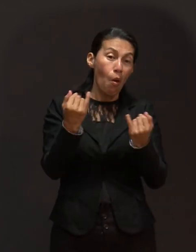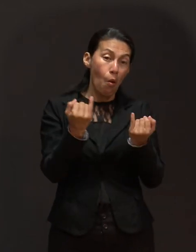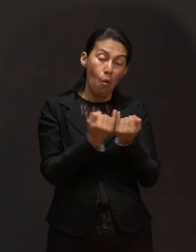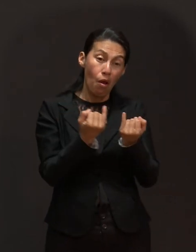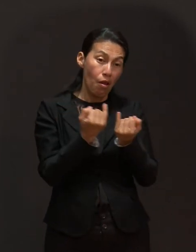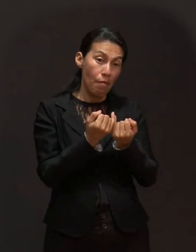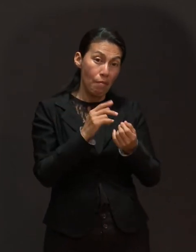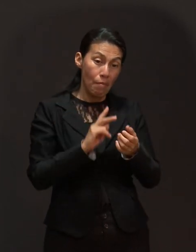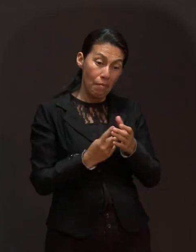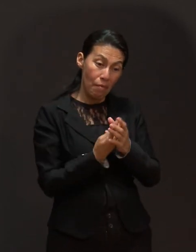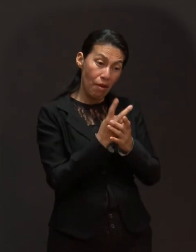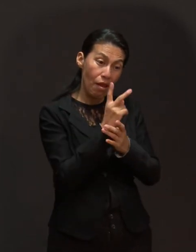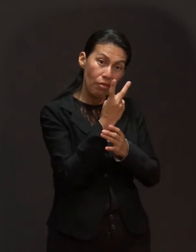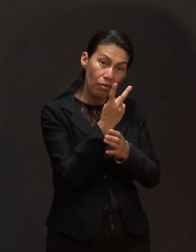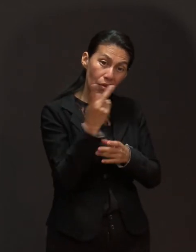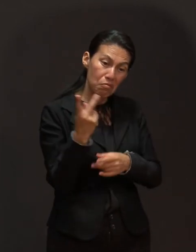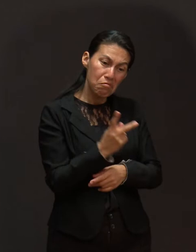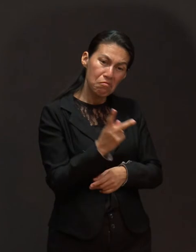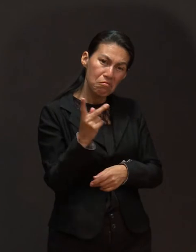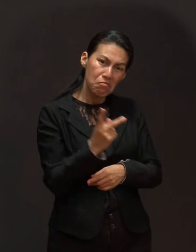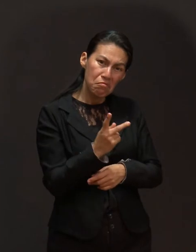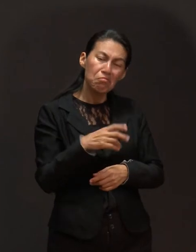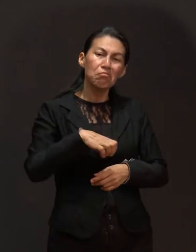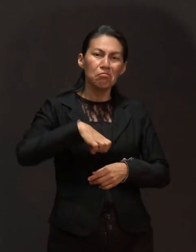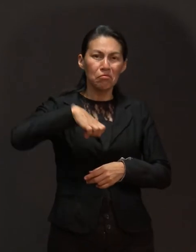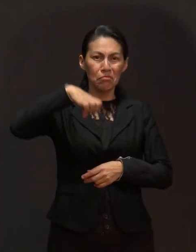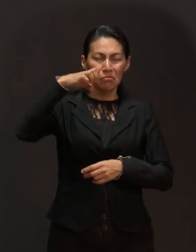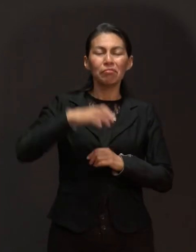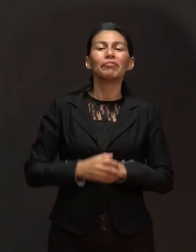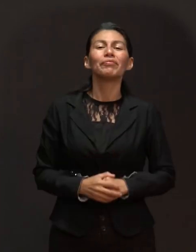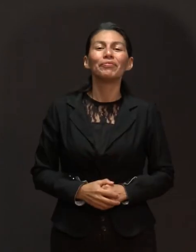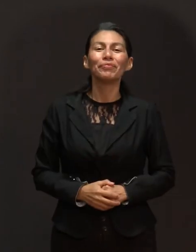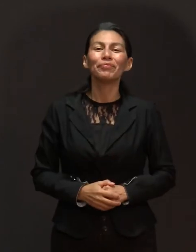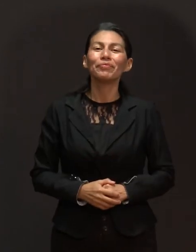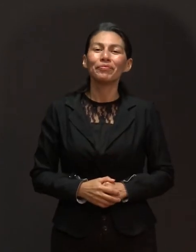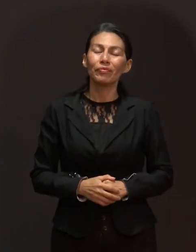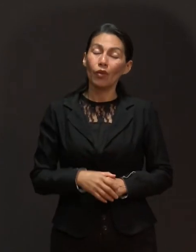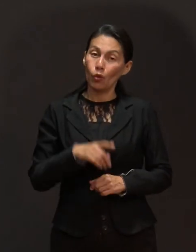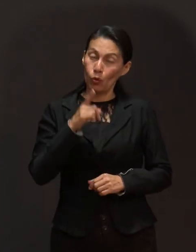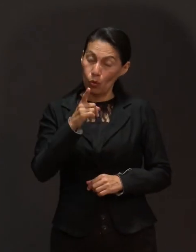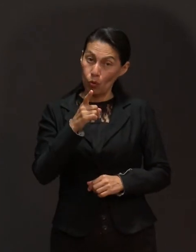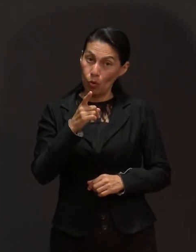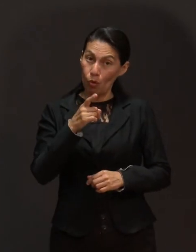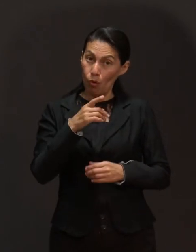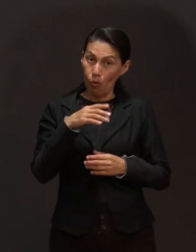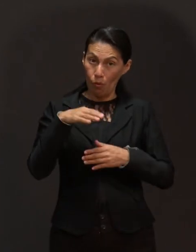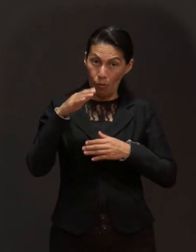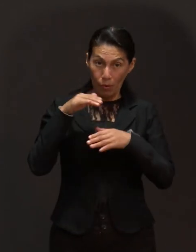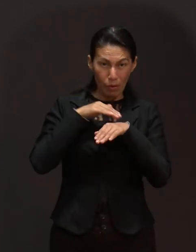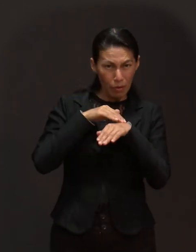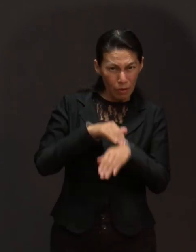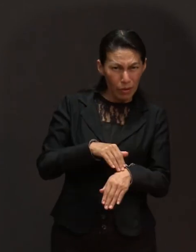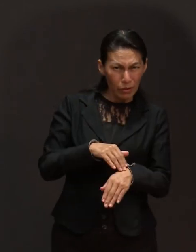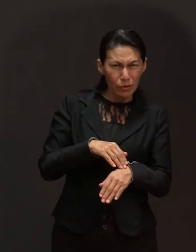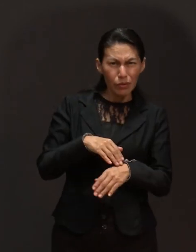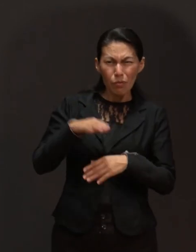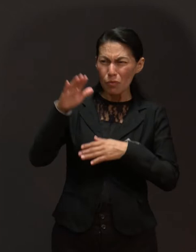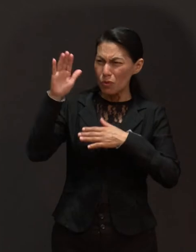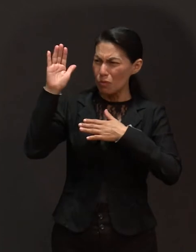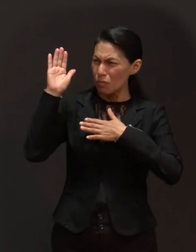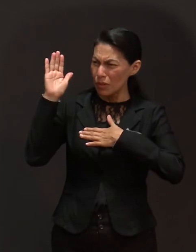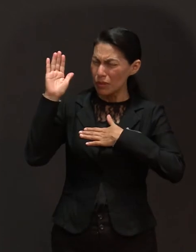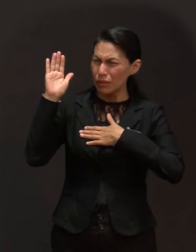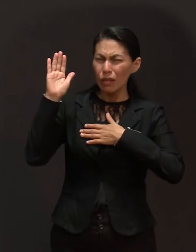sueñas con esa promesa, obedeces las condiciones de esa promesa, tú